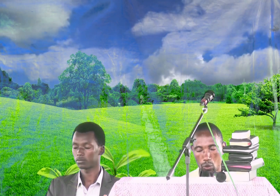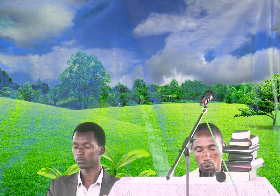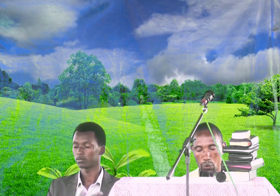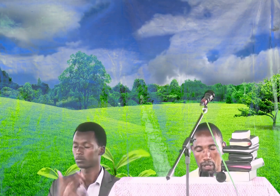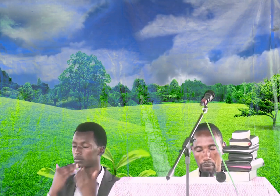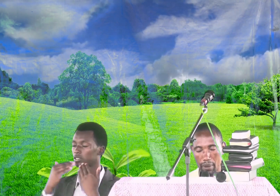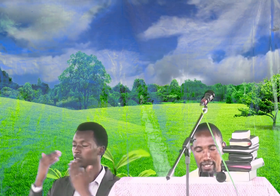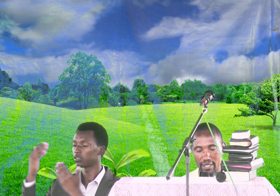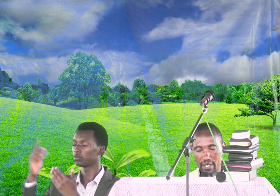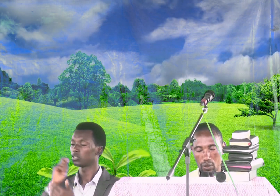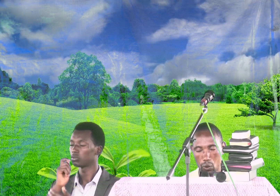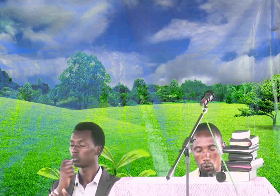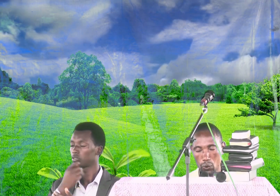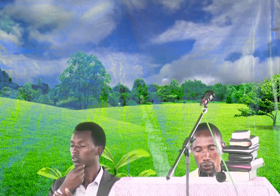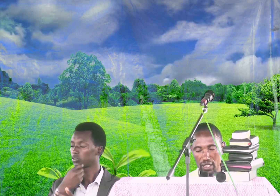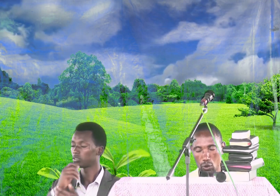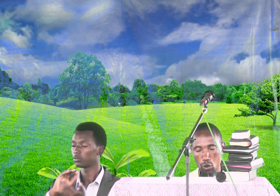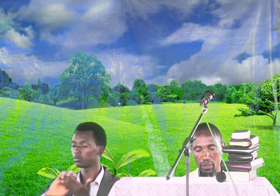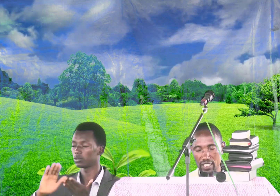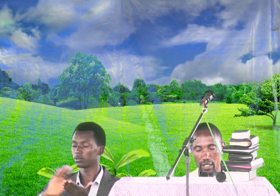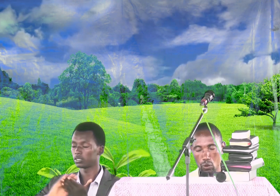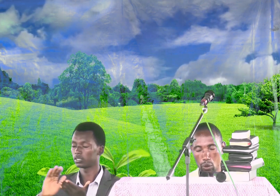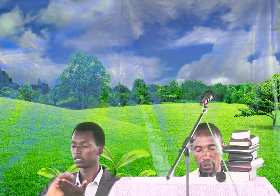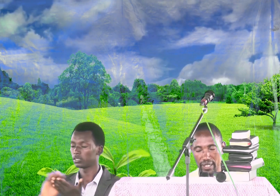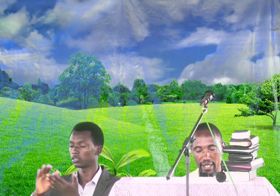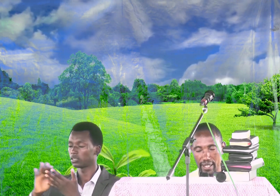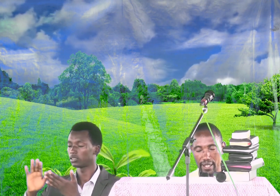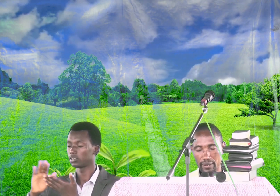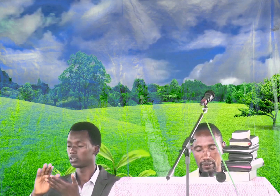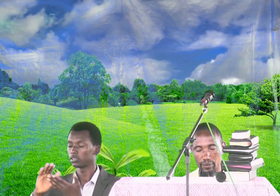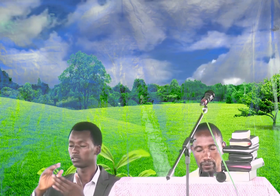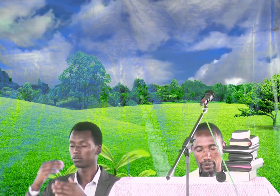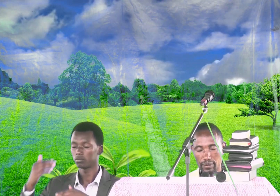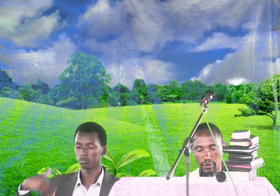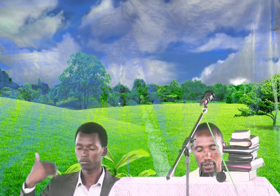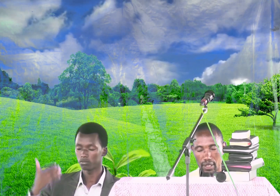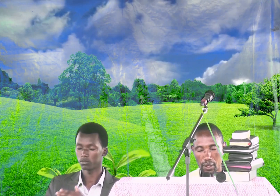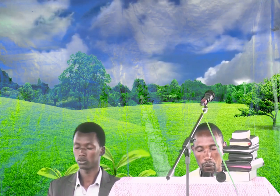tugushimiye ubuntu n'imbabazi uhora utugirira uko bwije n'uko bukeye.